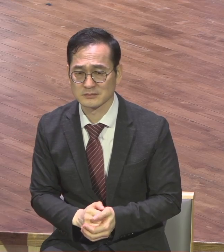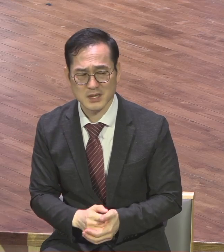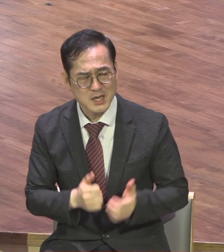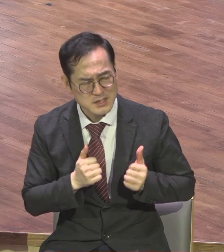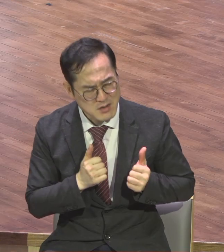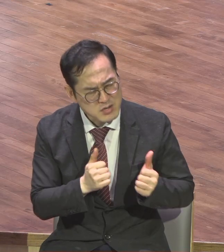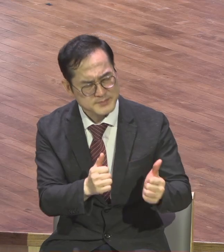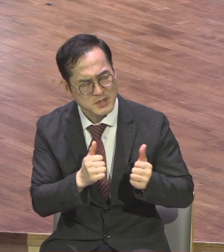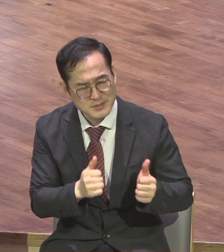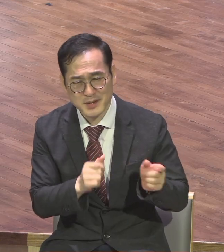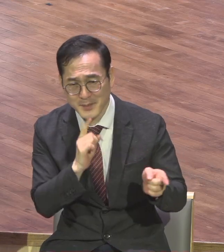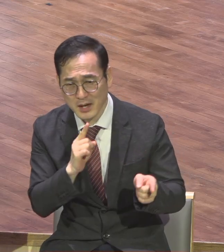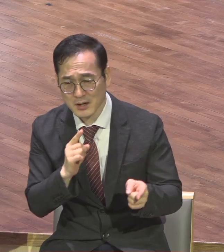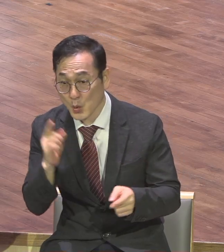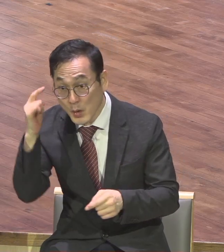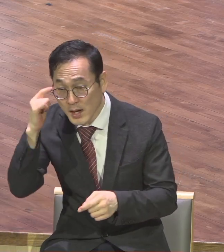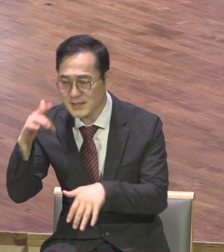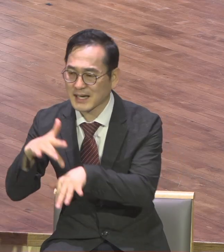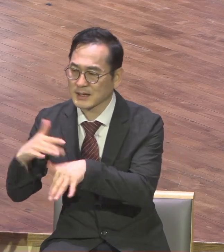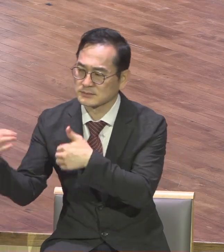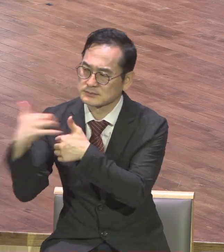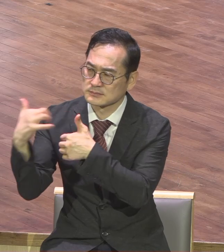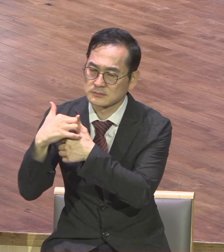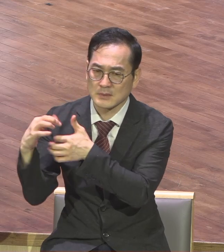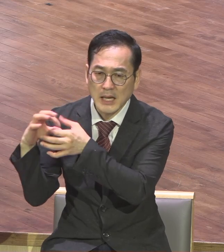그냥 공격해서